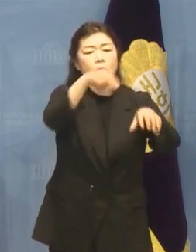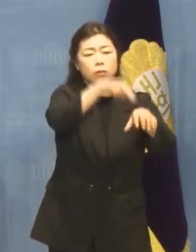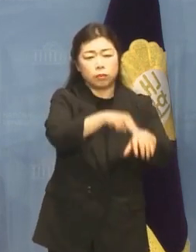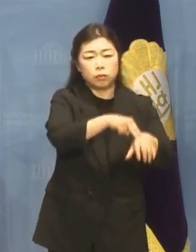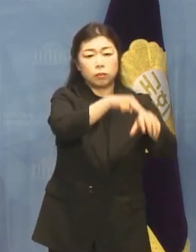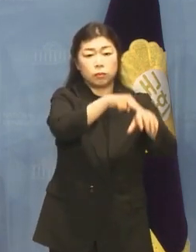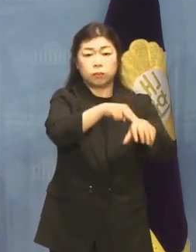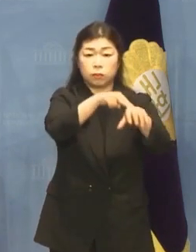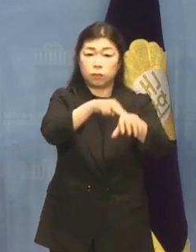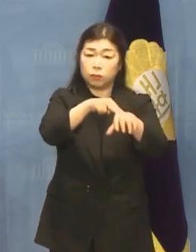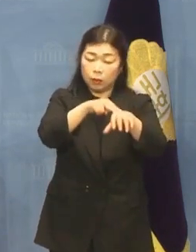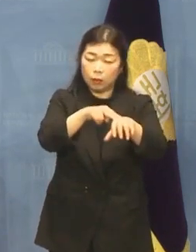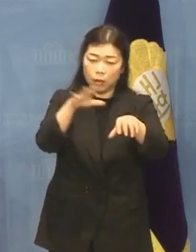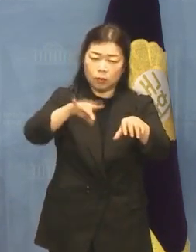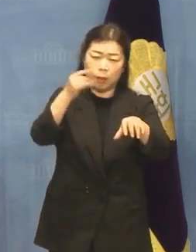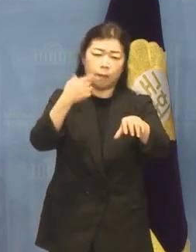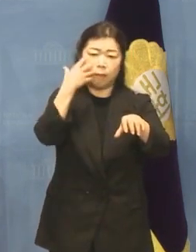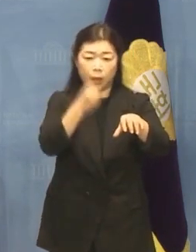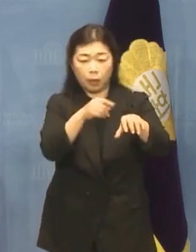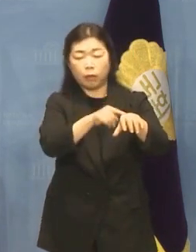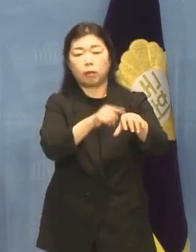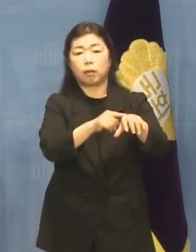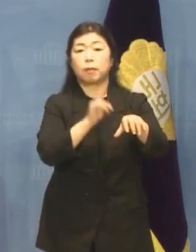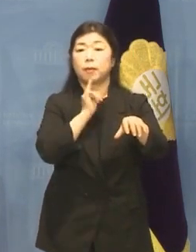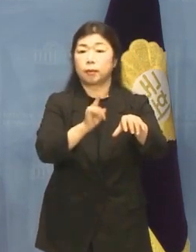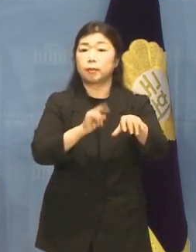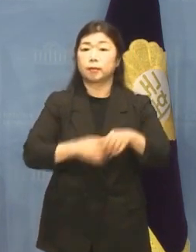상태로 최초 발견된 정황을 입수했다.